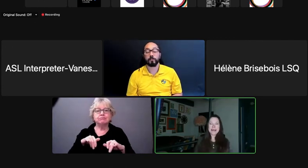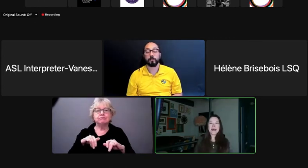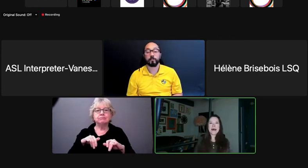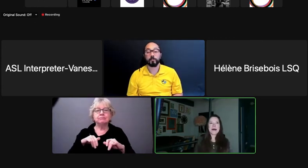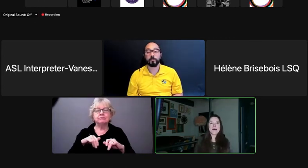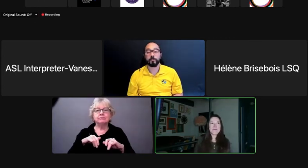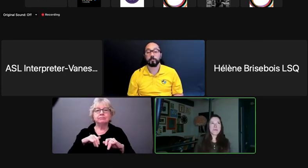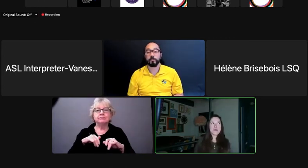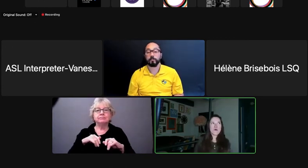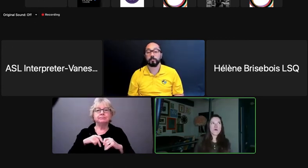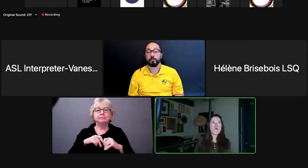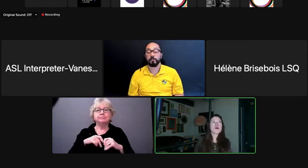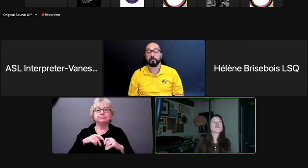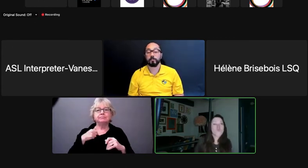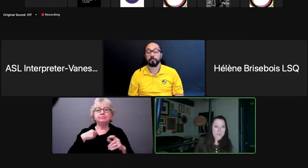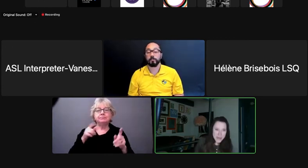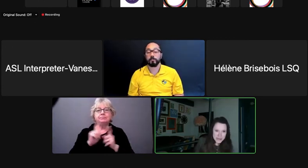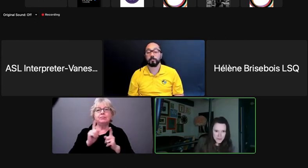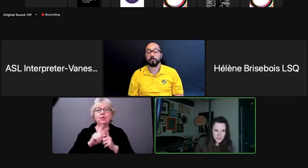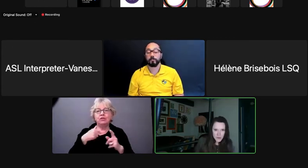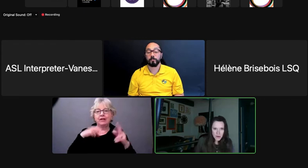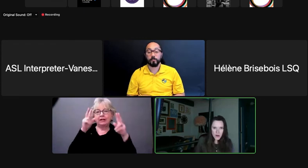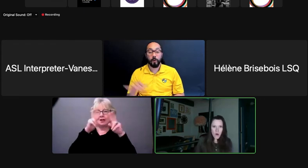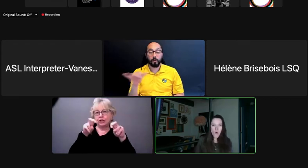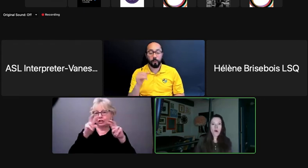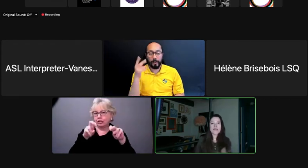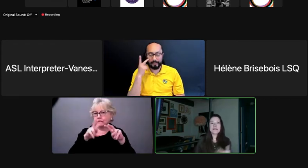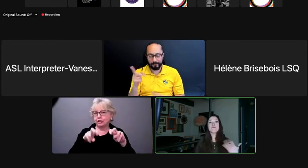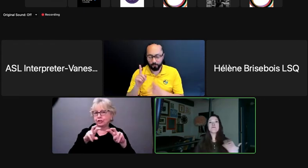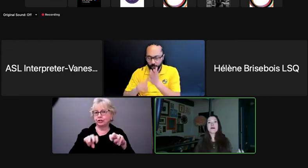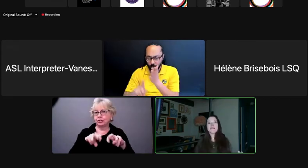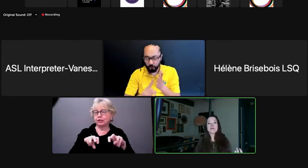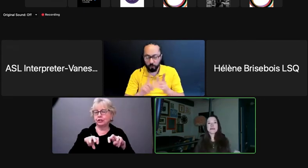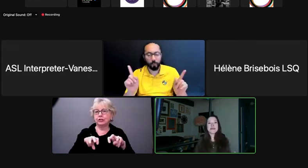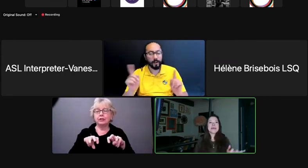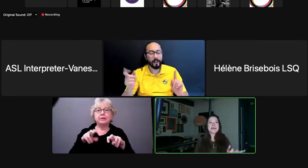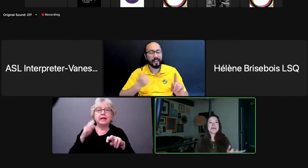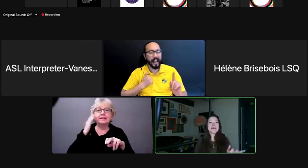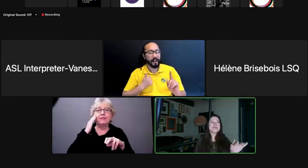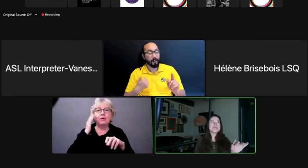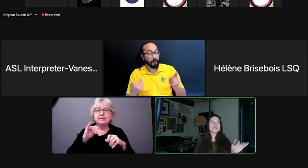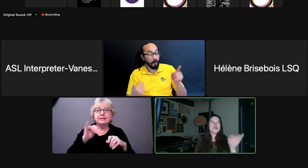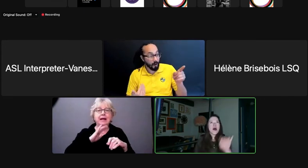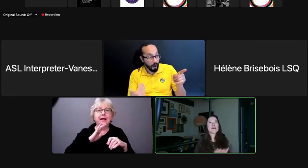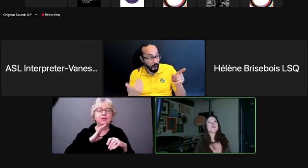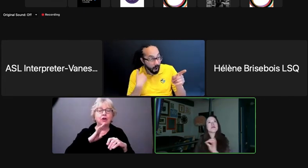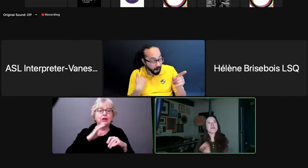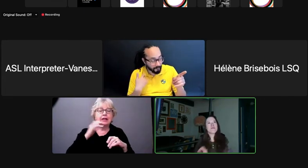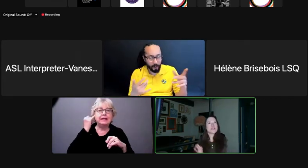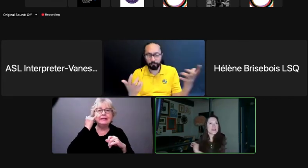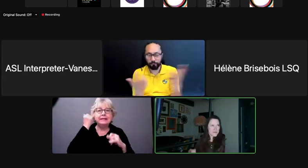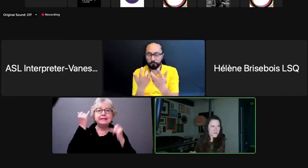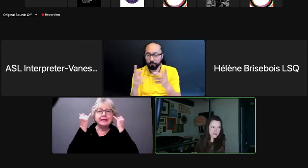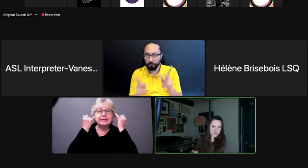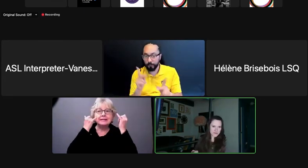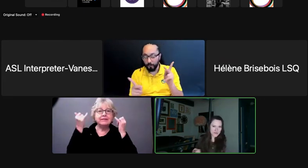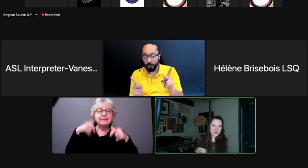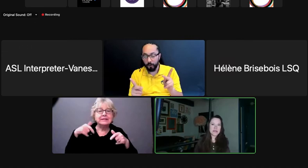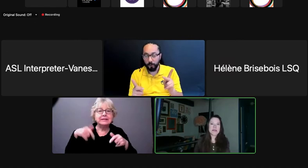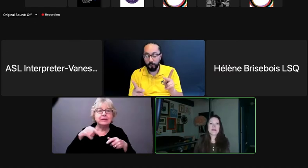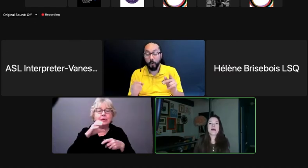fais aussi des recherches à savoir s'il y a des initiatives dans le pays qui peuvent